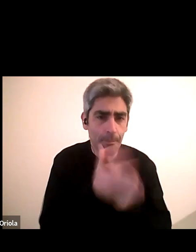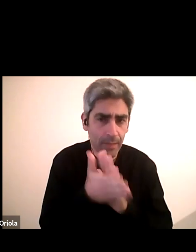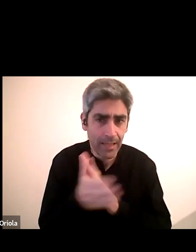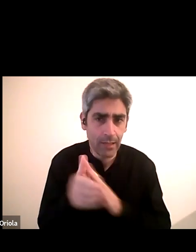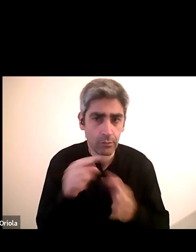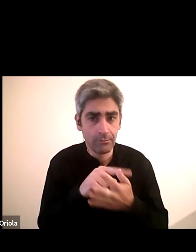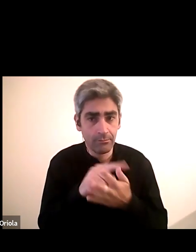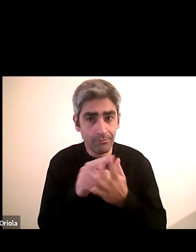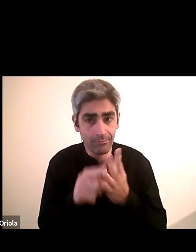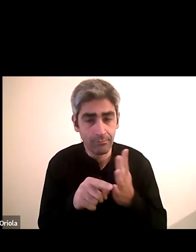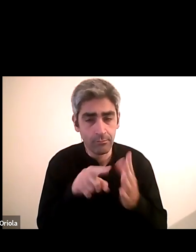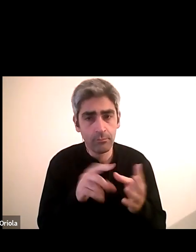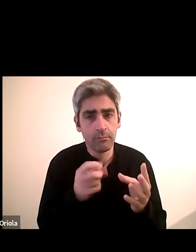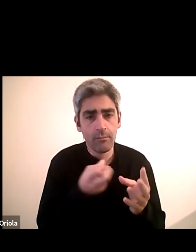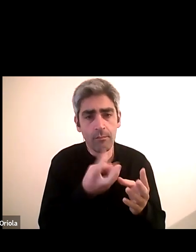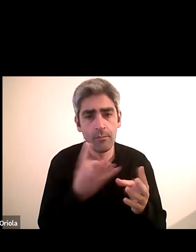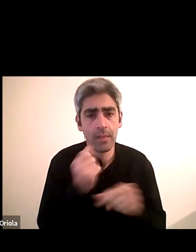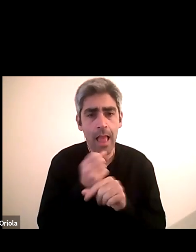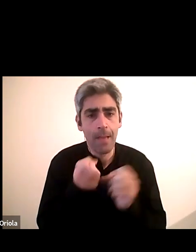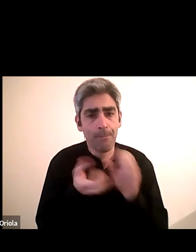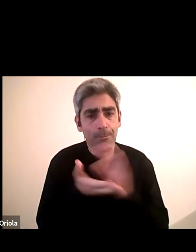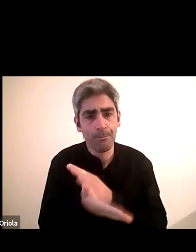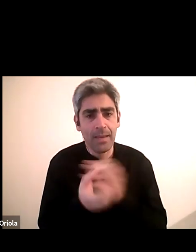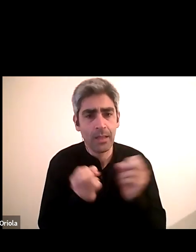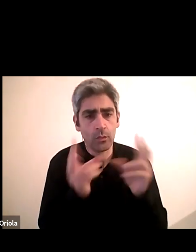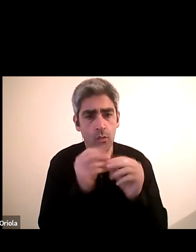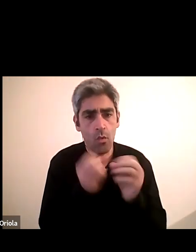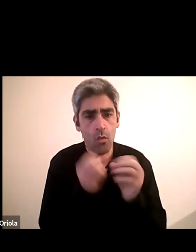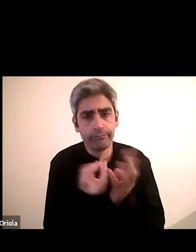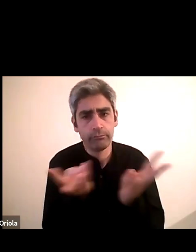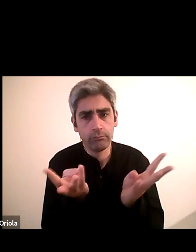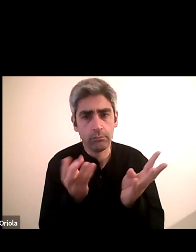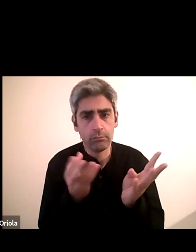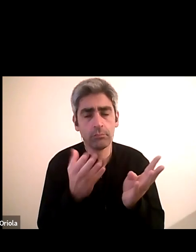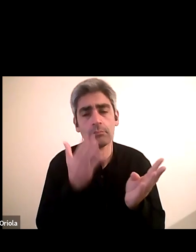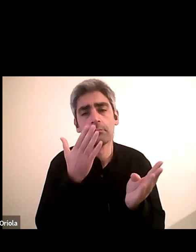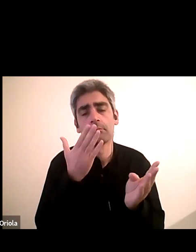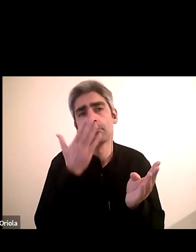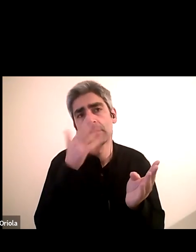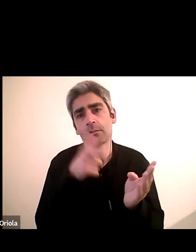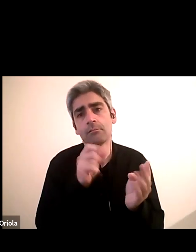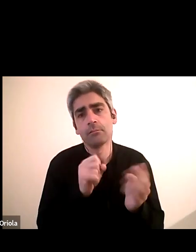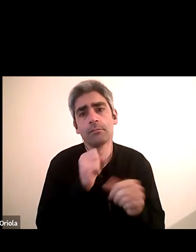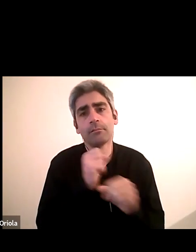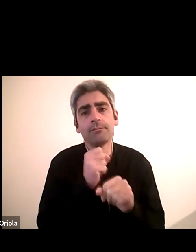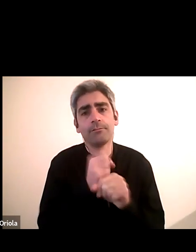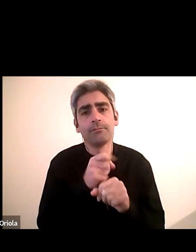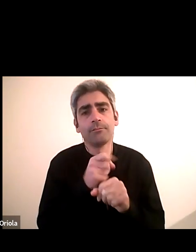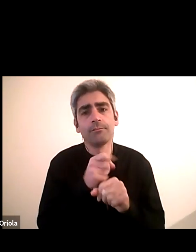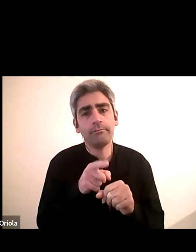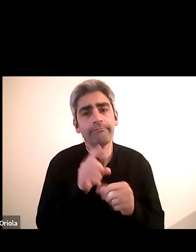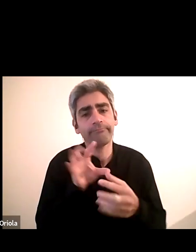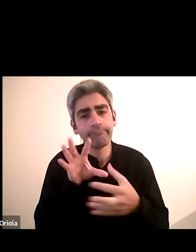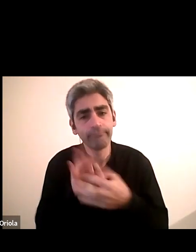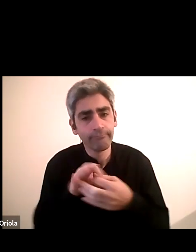começou a vir um conjunto de empregos que aparentemente, por serem empregos